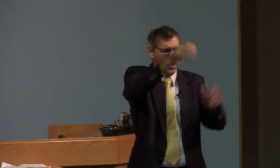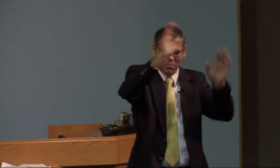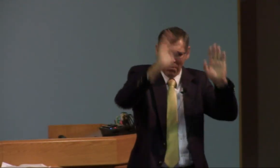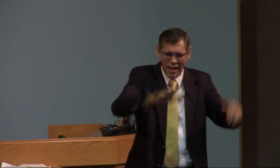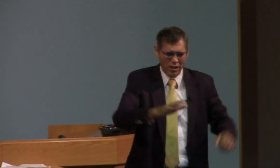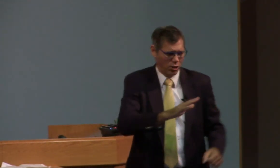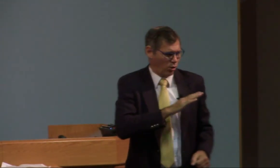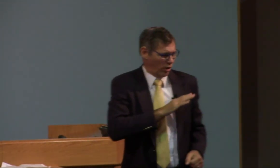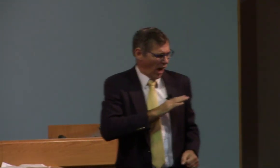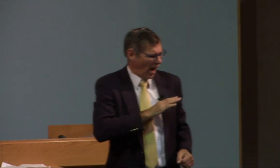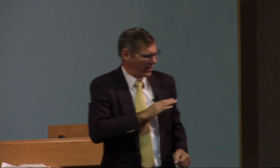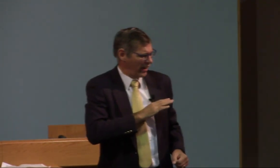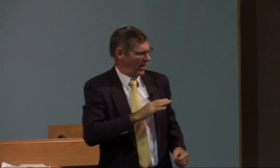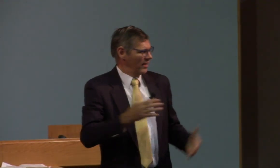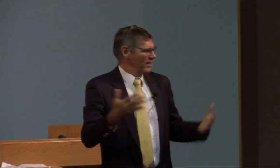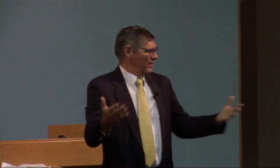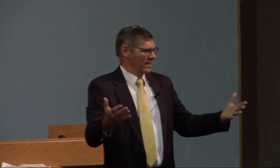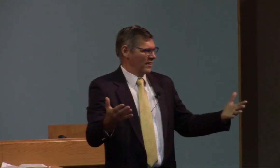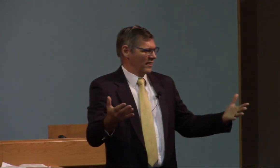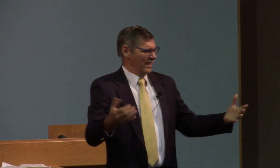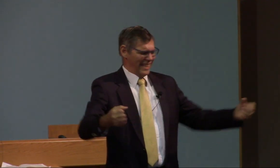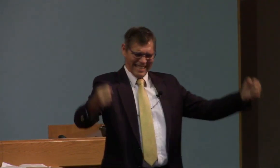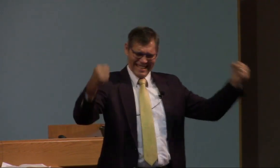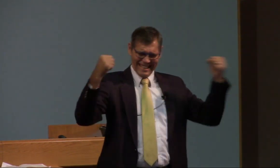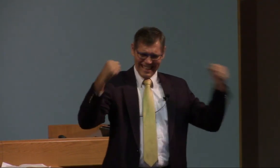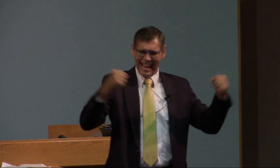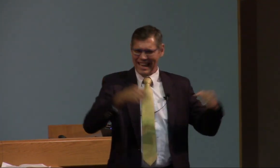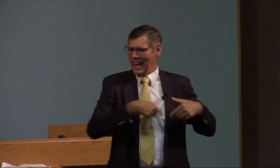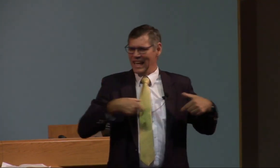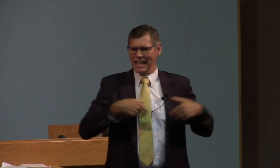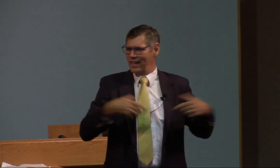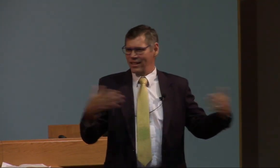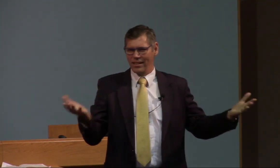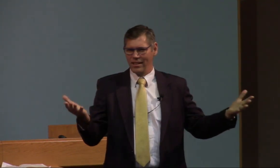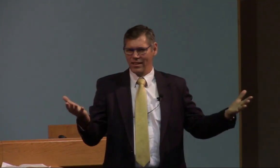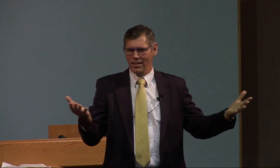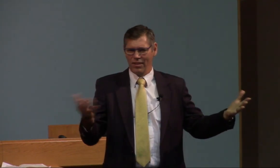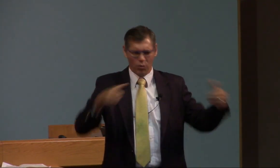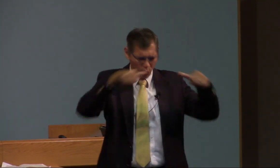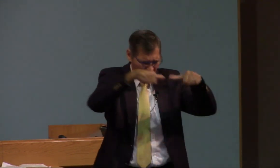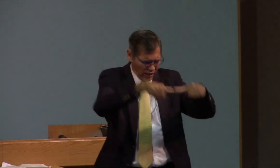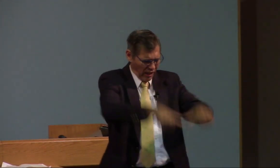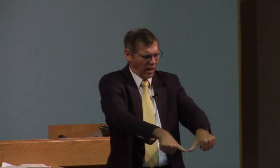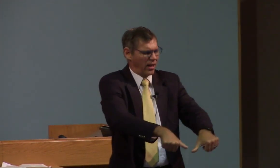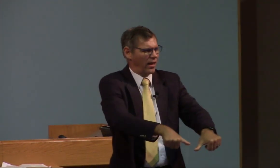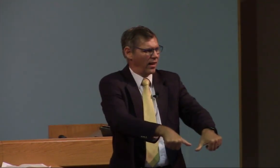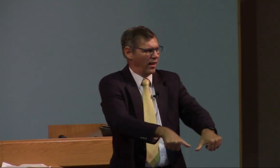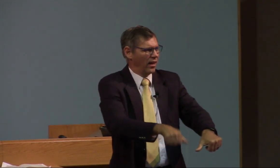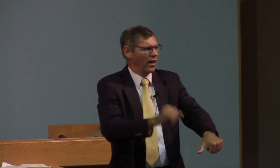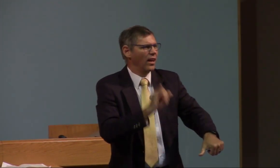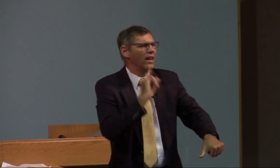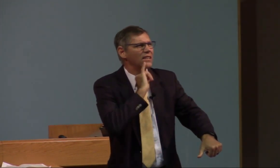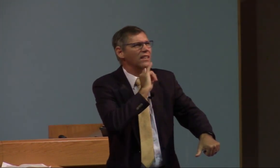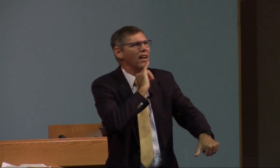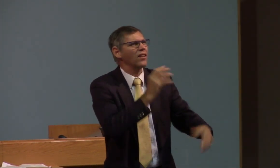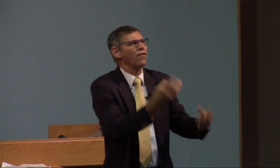baie soldate en 'n sterk leier wat onderdruk Israel, die